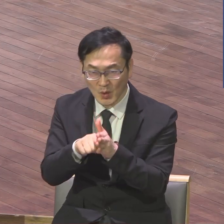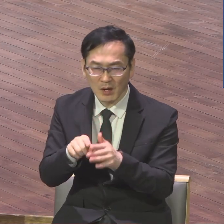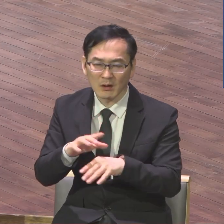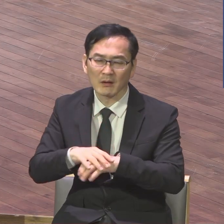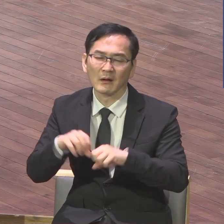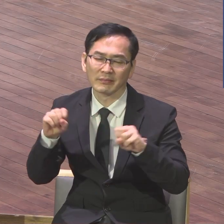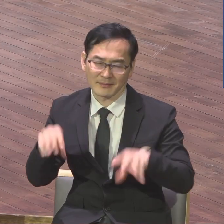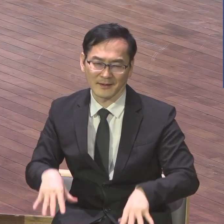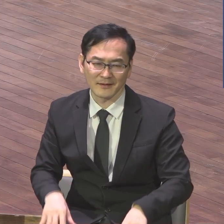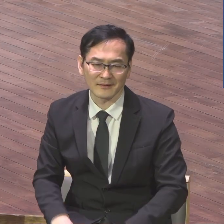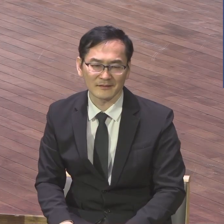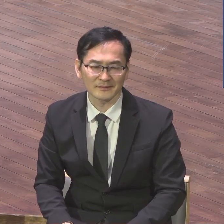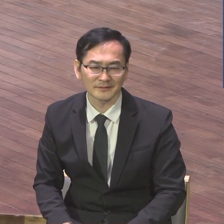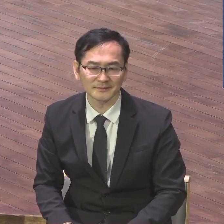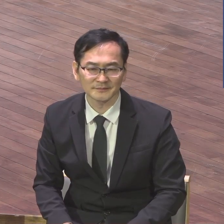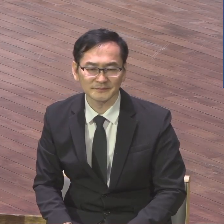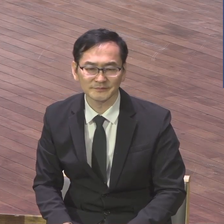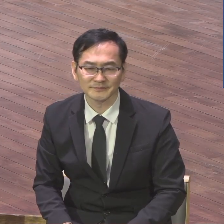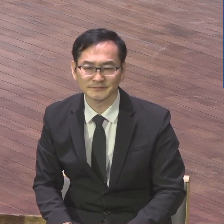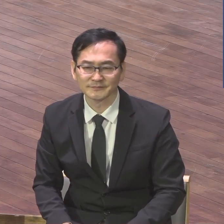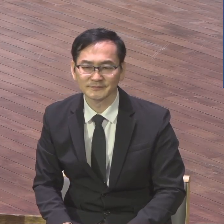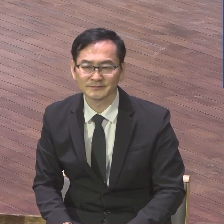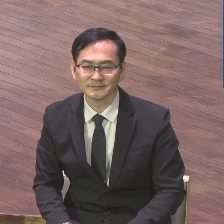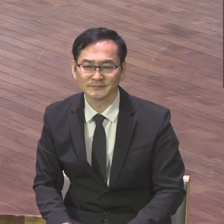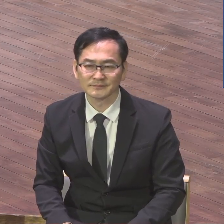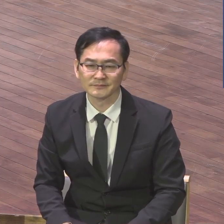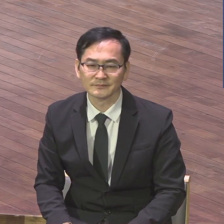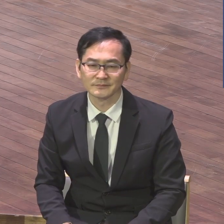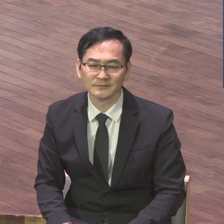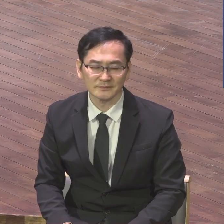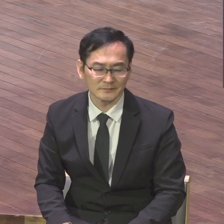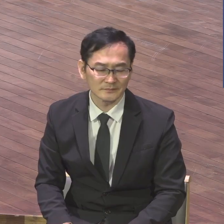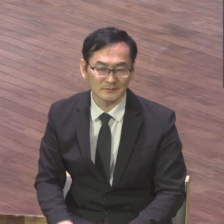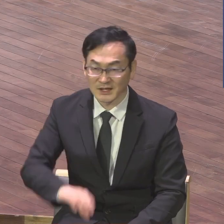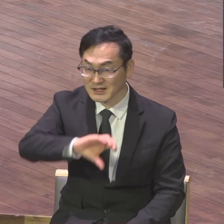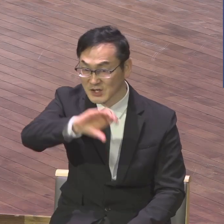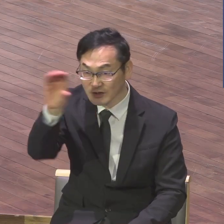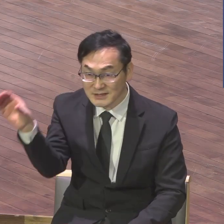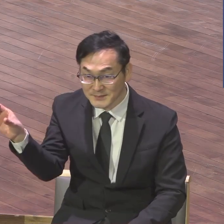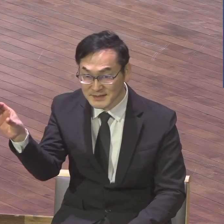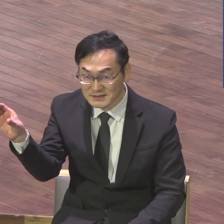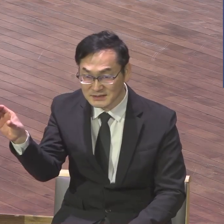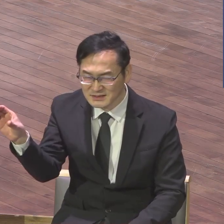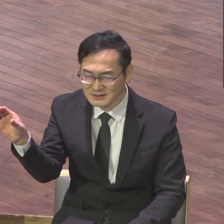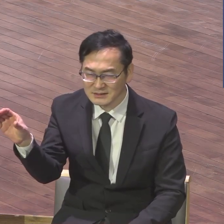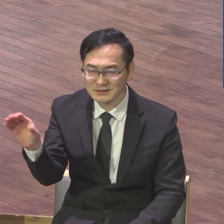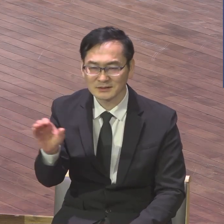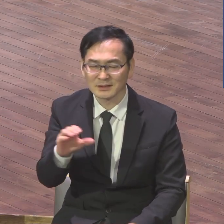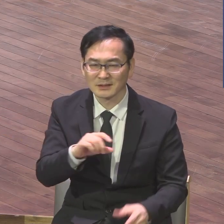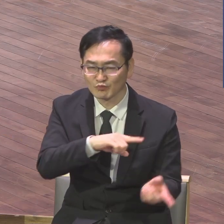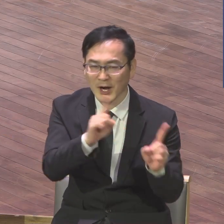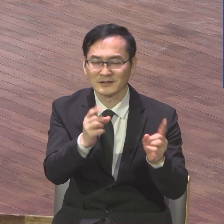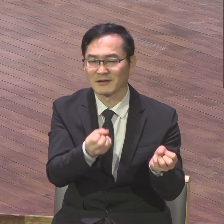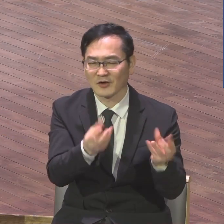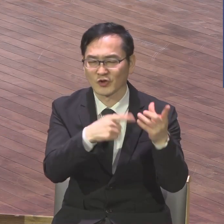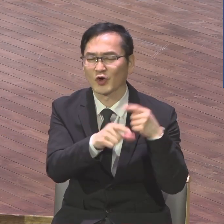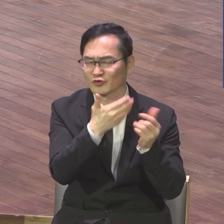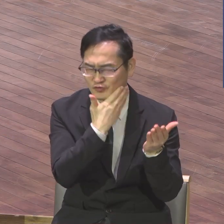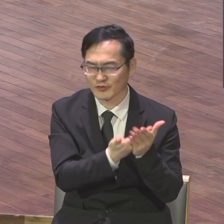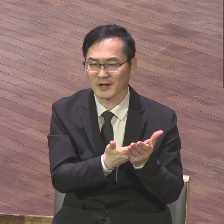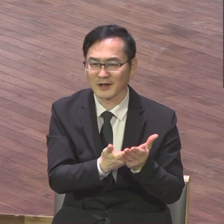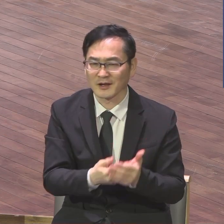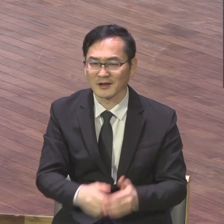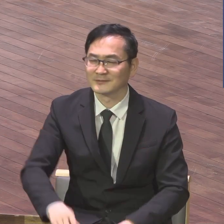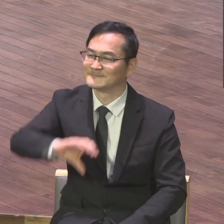어떤 의미로 볼 때 성탄절보다 부활절이 더 중요해요. 이상하게 성탄절은 뭐 눈도 오고